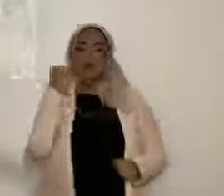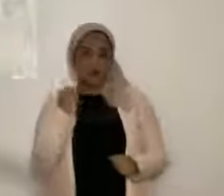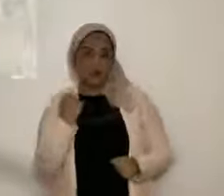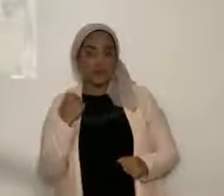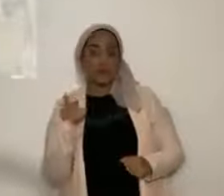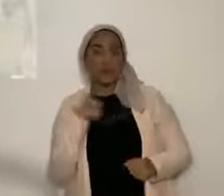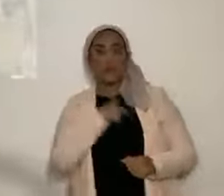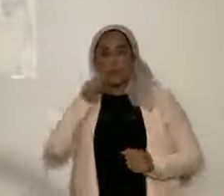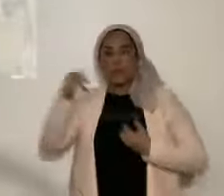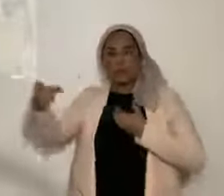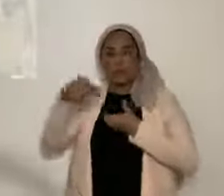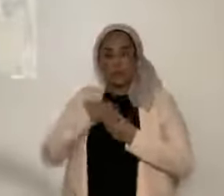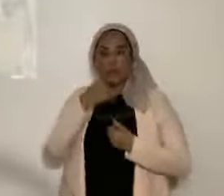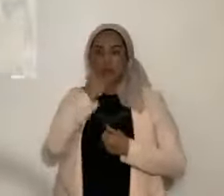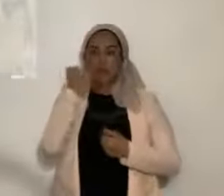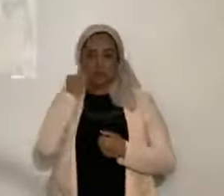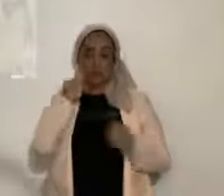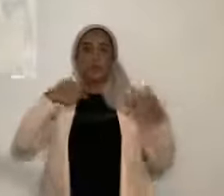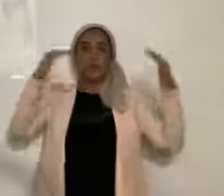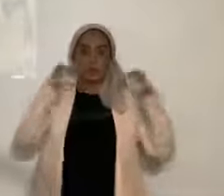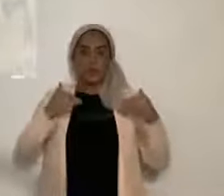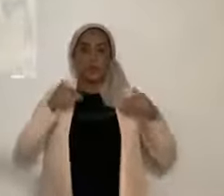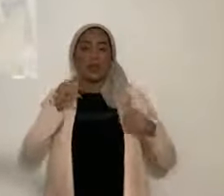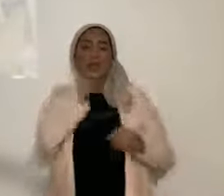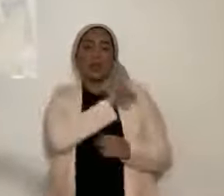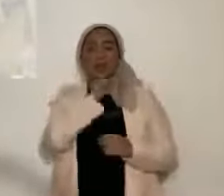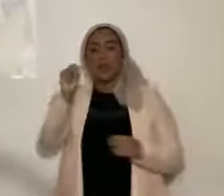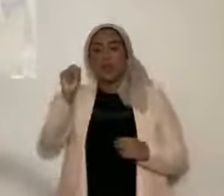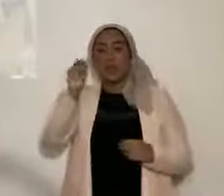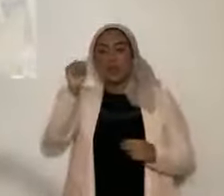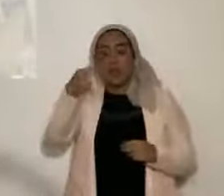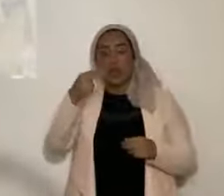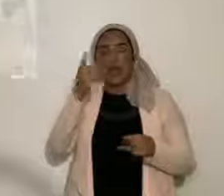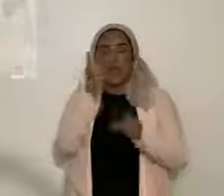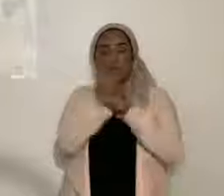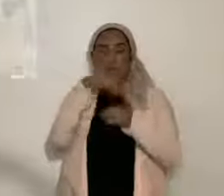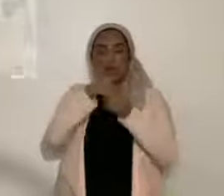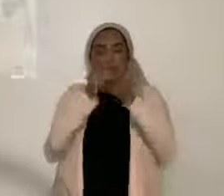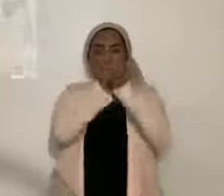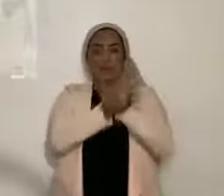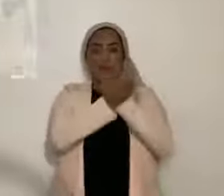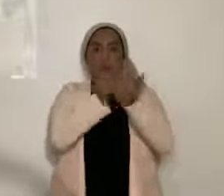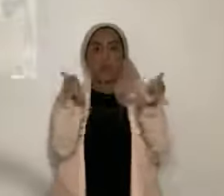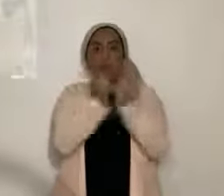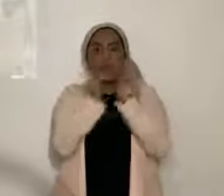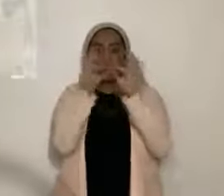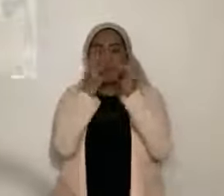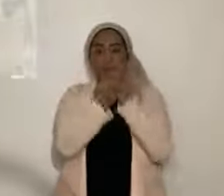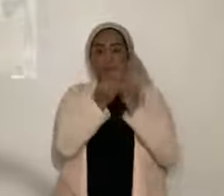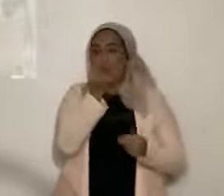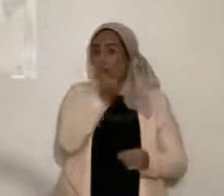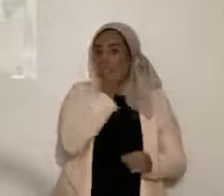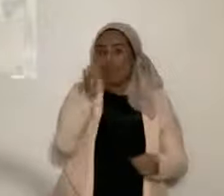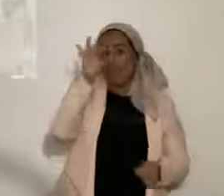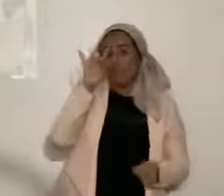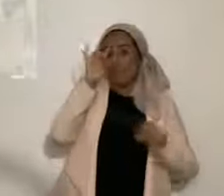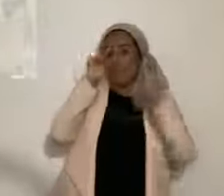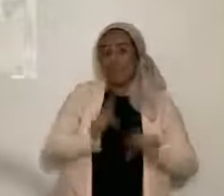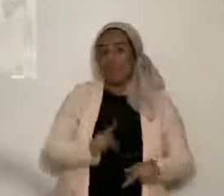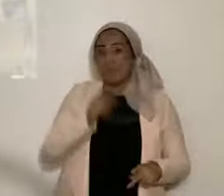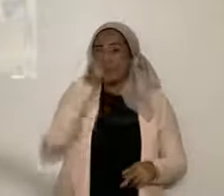hay que injertarse a Israel. Ahora, Noé fue guardado en el arca y su familia. Y fueron los únicos, 8